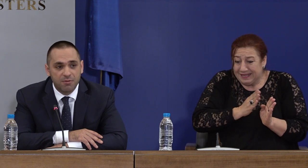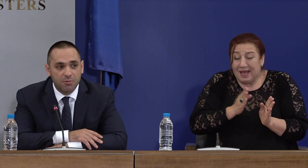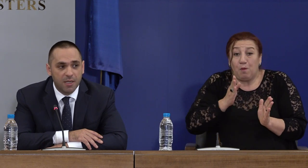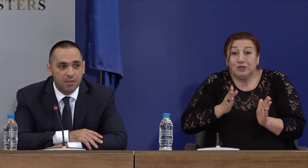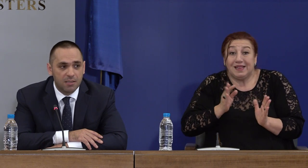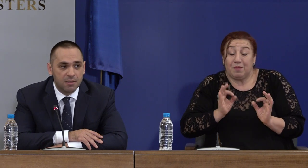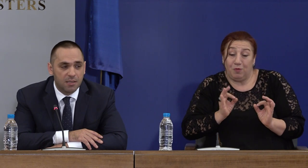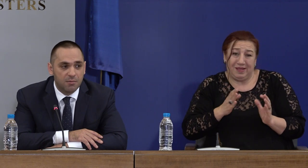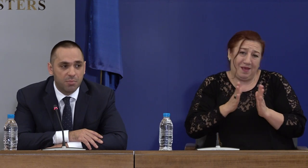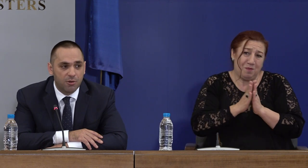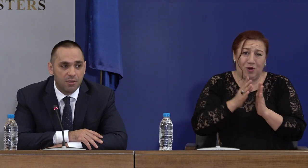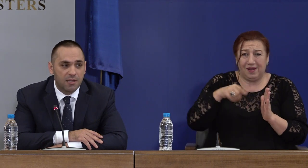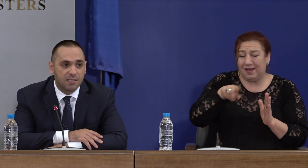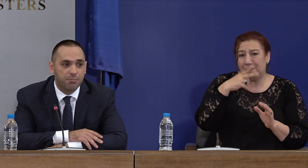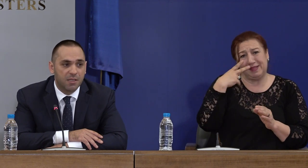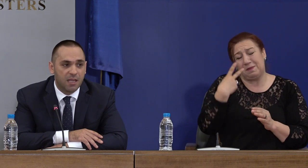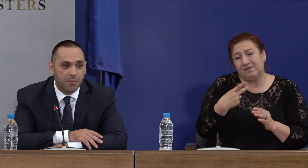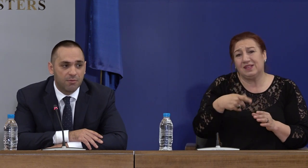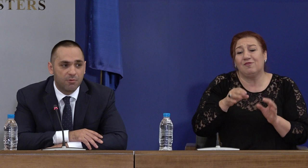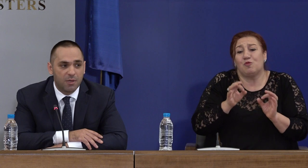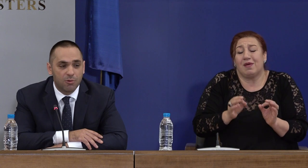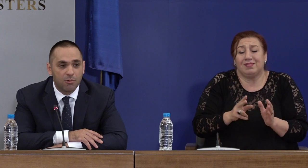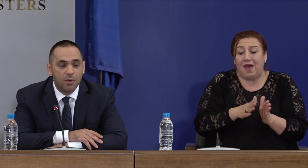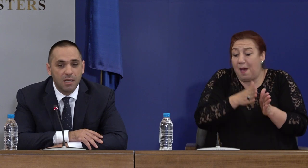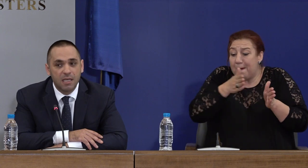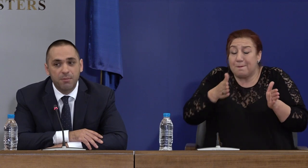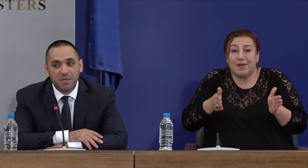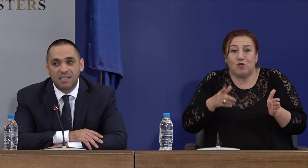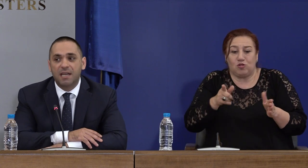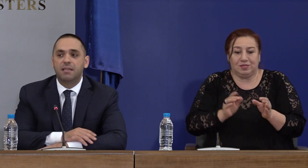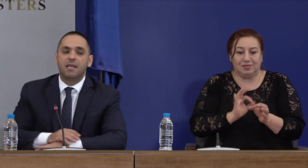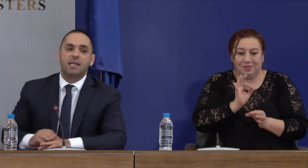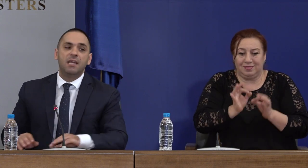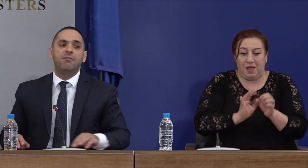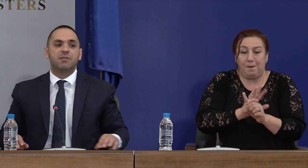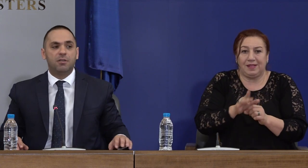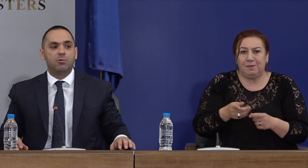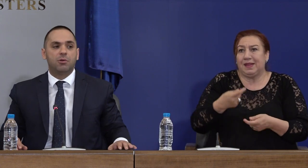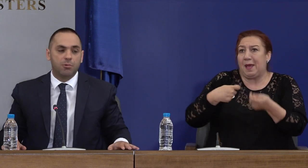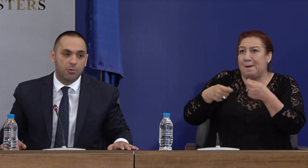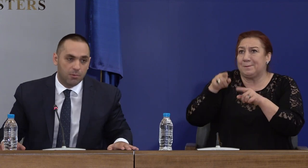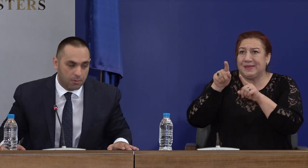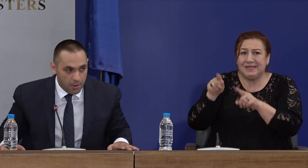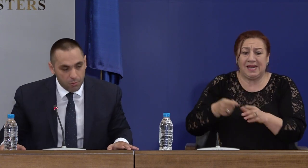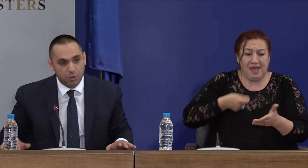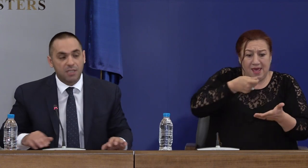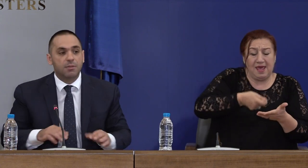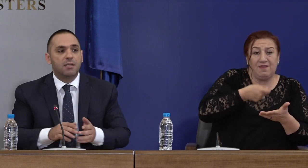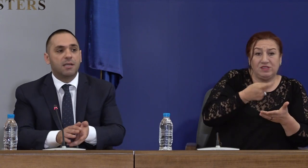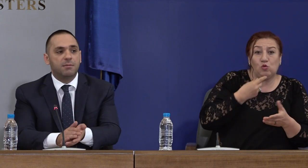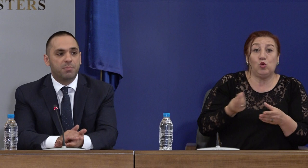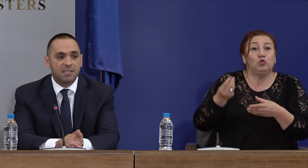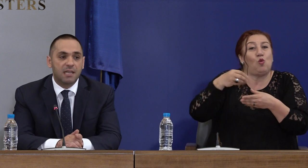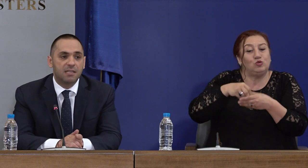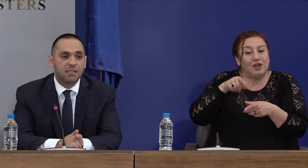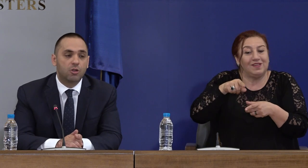предвид, че в момента наистина е един период на тази пандемия, в която и пазарите, и инвеститори, които участват